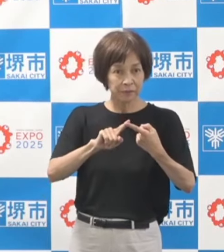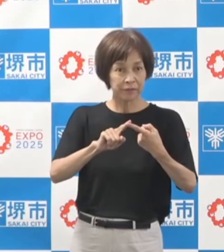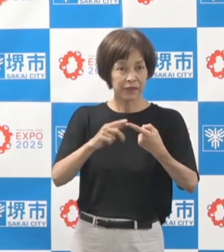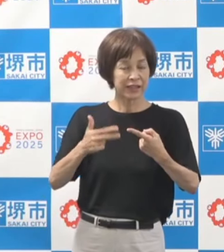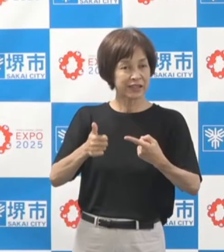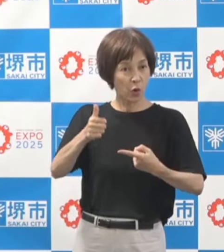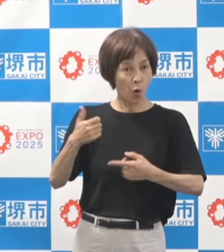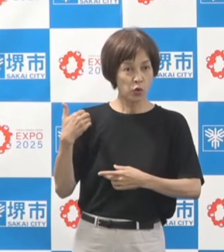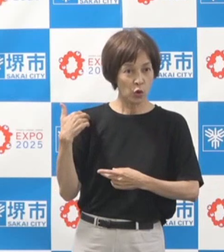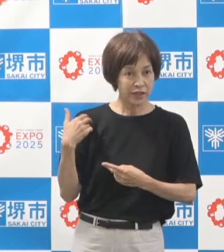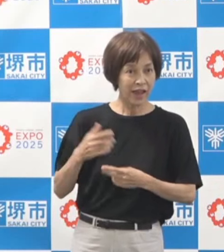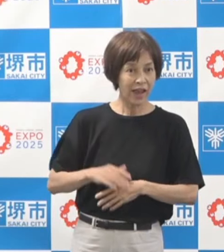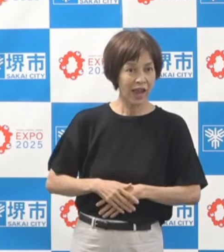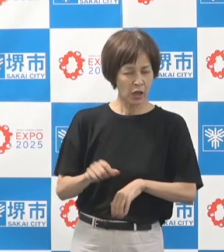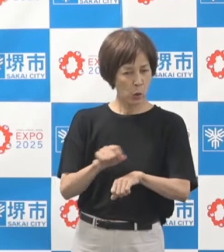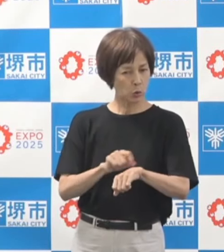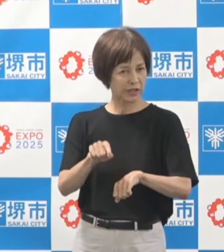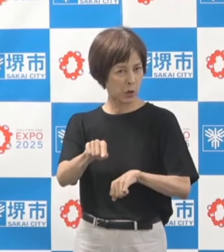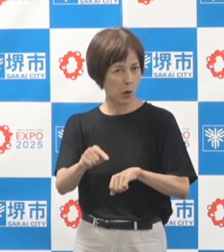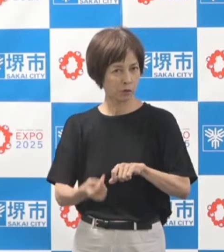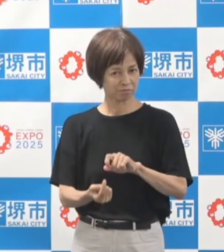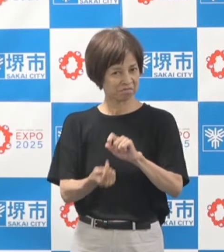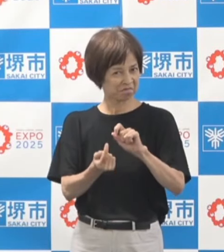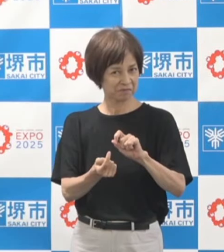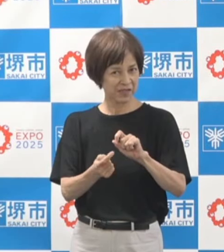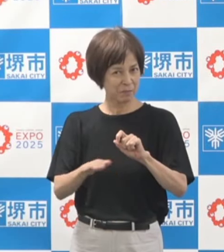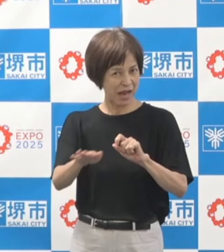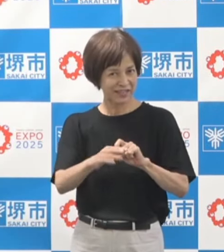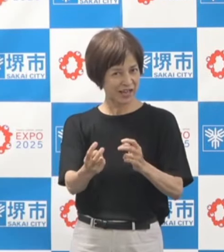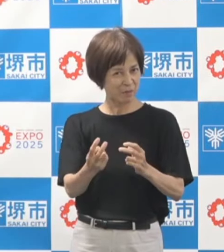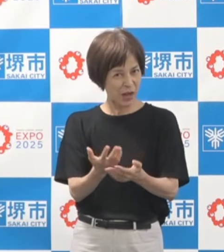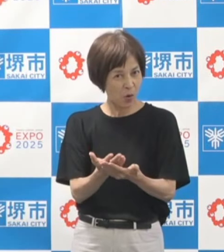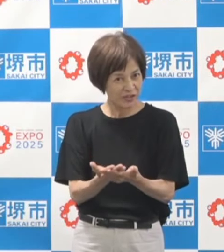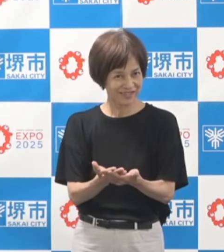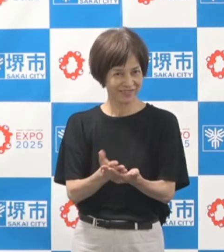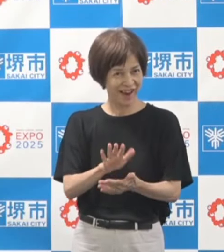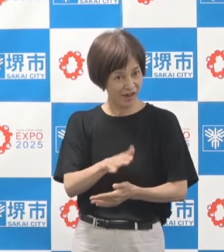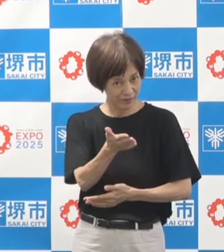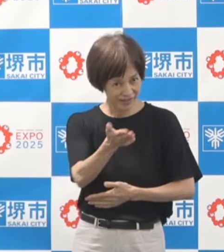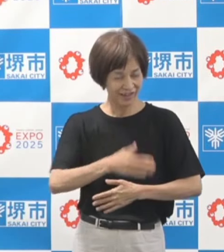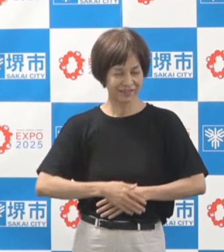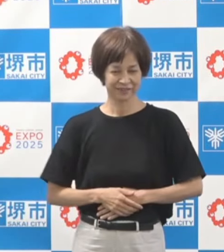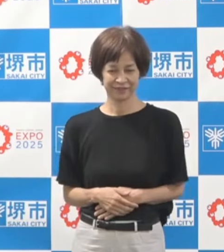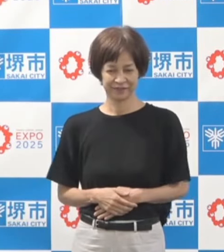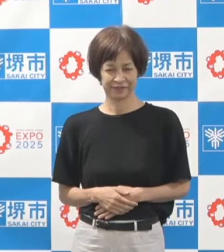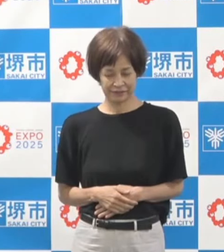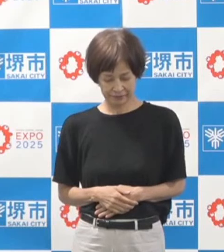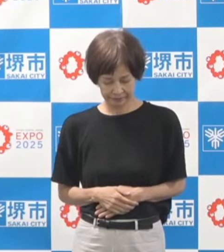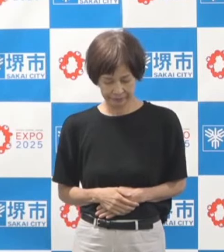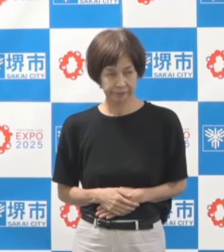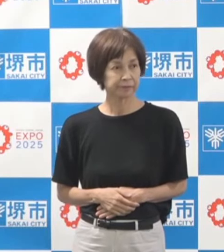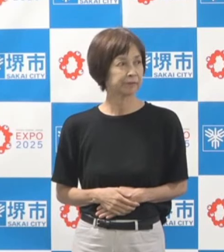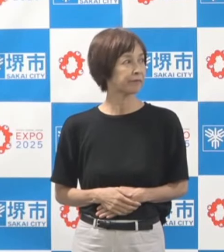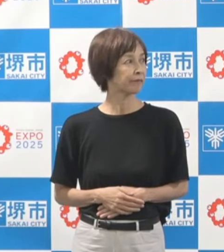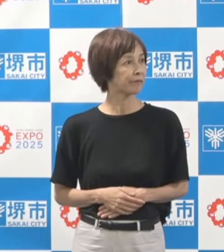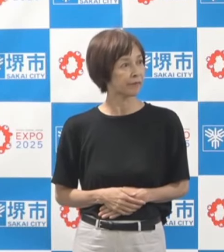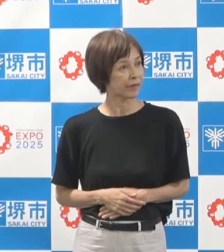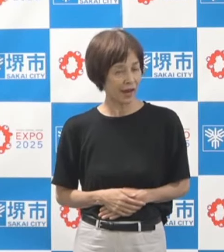こう特にこうどれを皆さんにご覧いただきたいかというところを一言いただければと思います。お願いいたします。 は い、 それでは先に